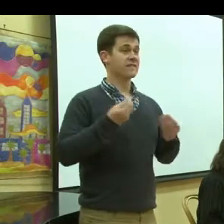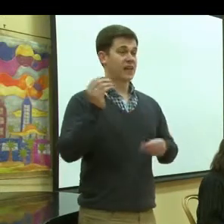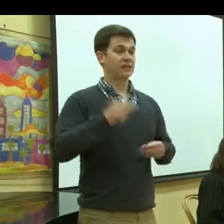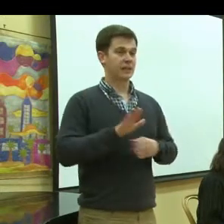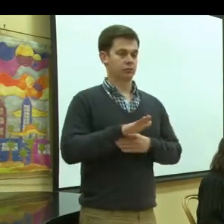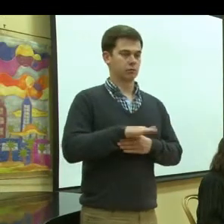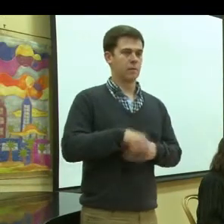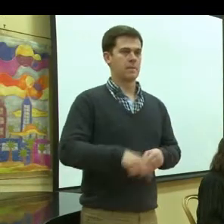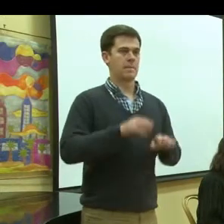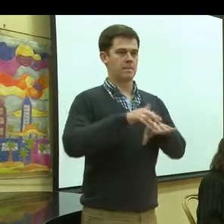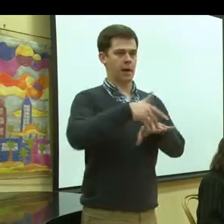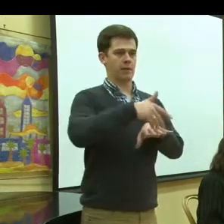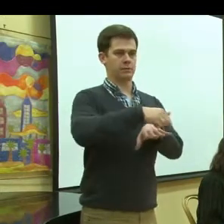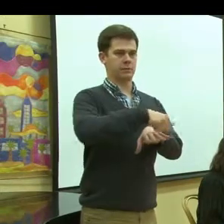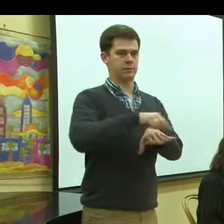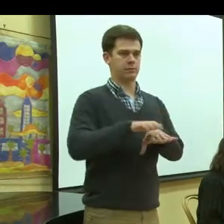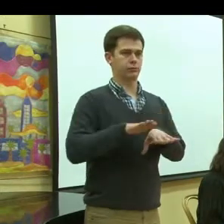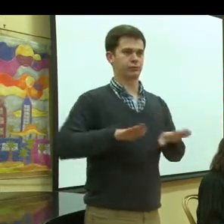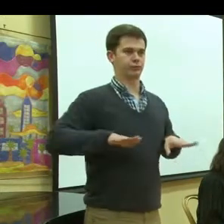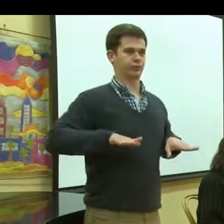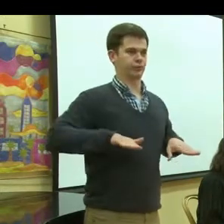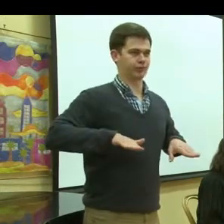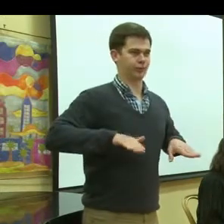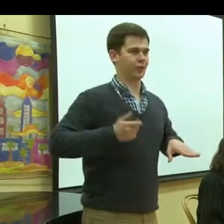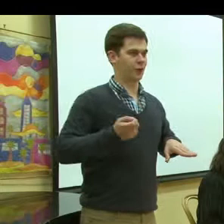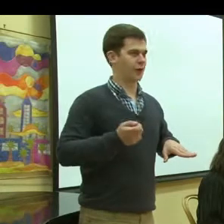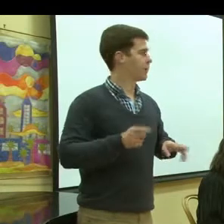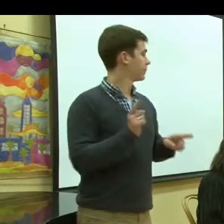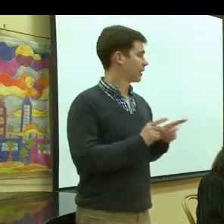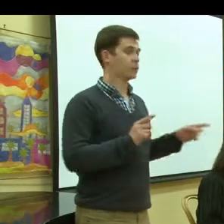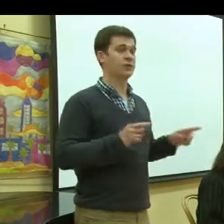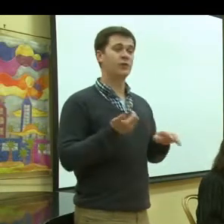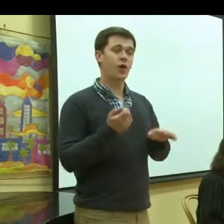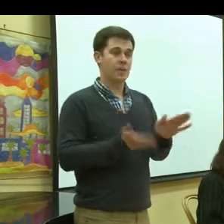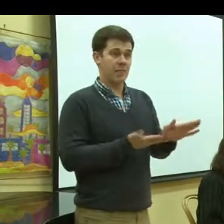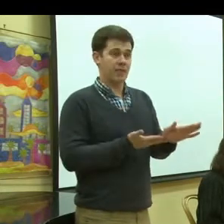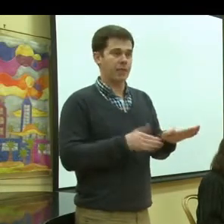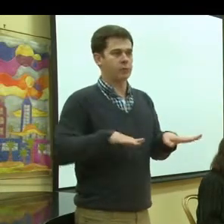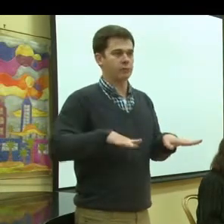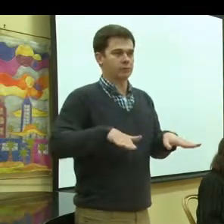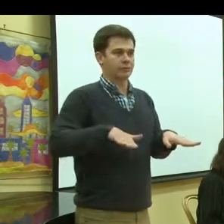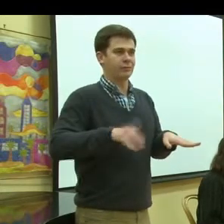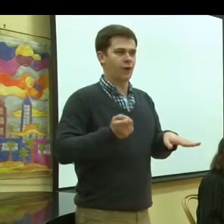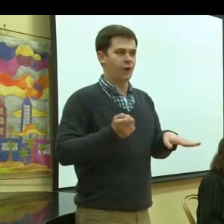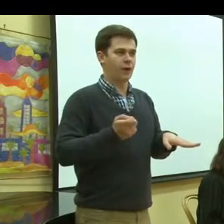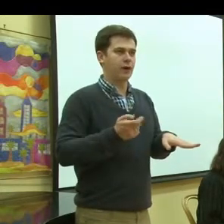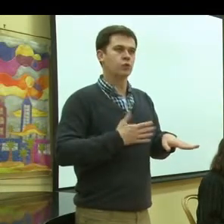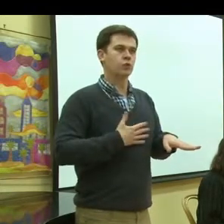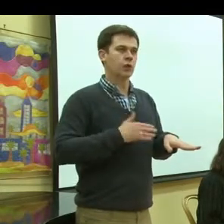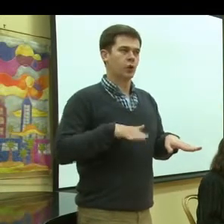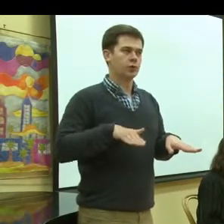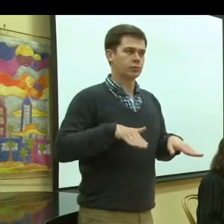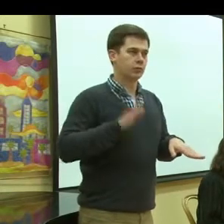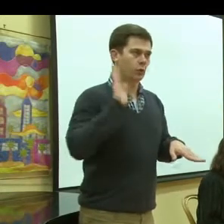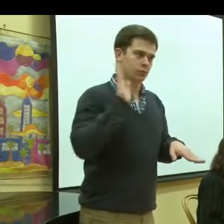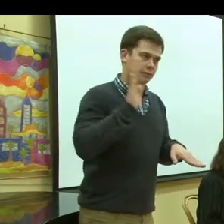palców. Krystian właśnie też teraz jakby podniósł troszeczkę jakby, no nie wiem, pięty leciutko, bardzo leciutko do góry, tak jest po kroku. Otra